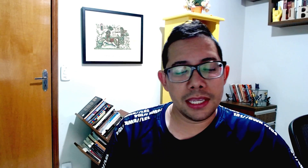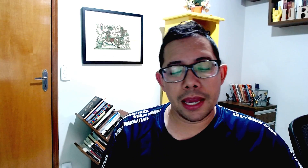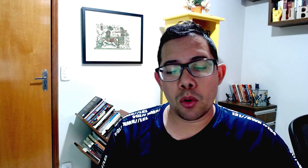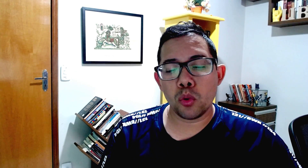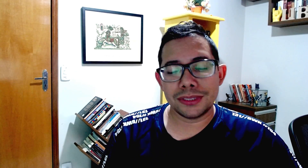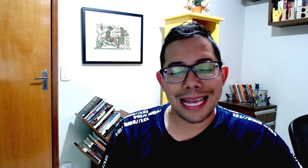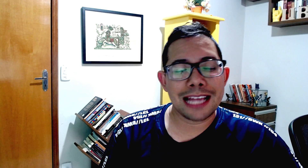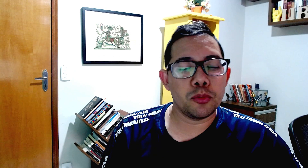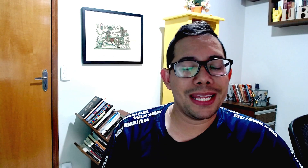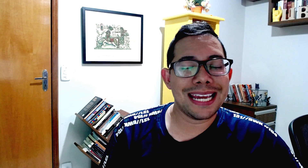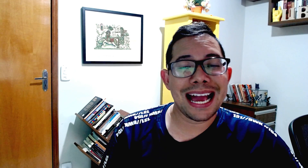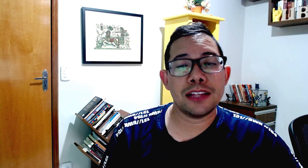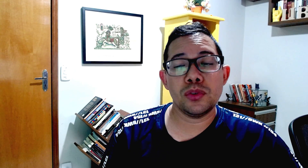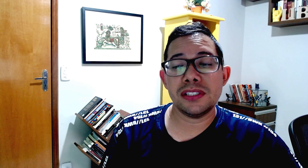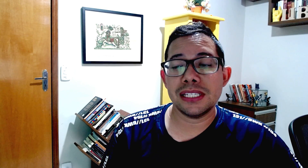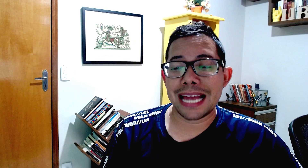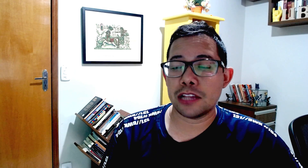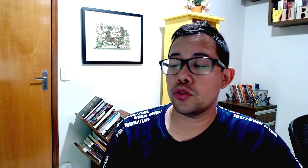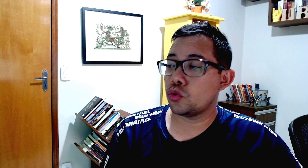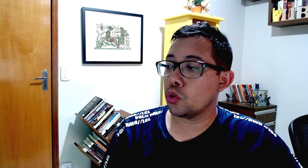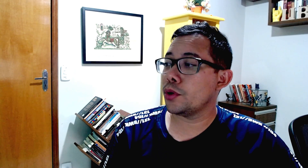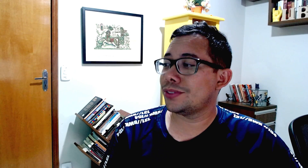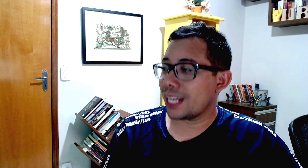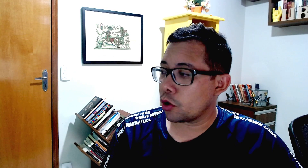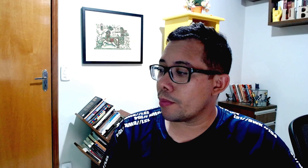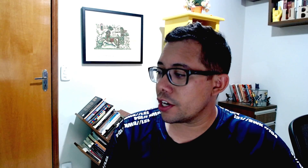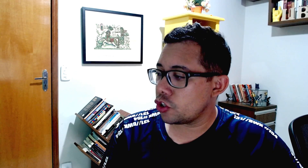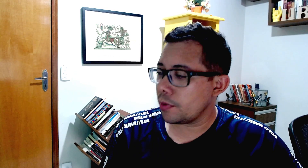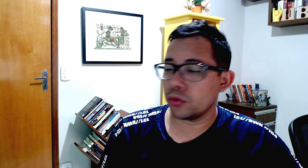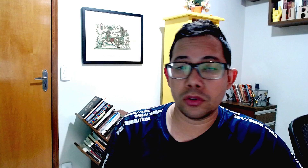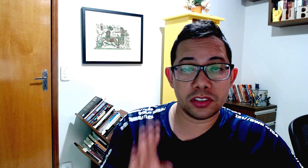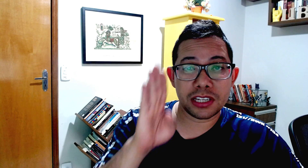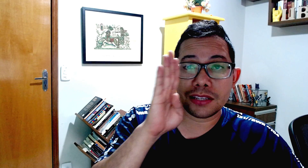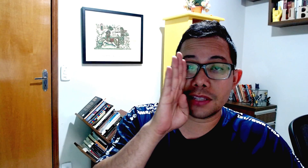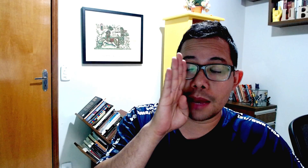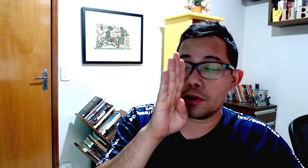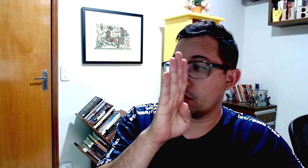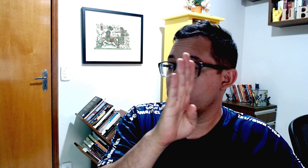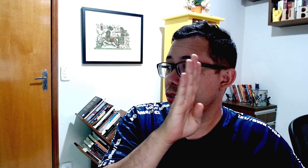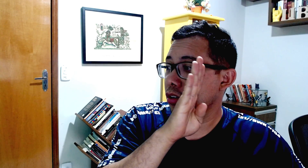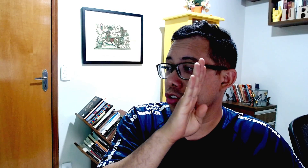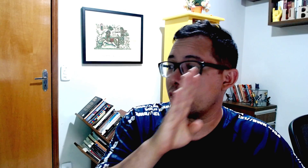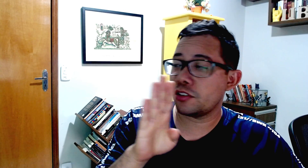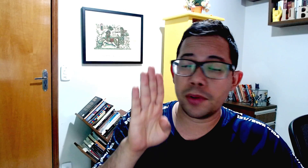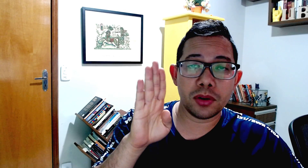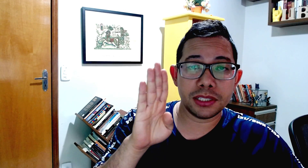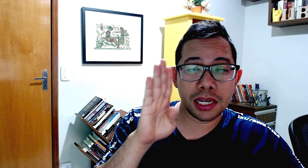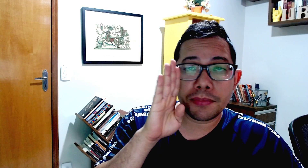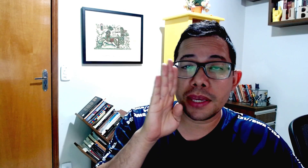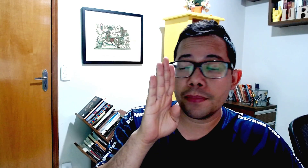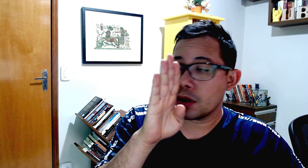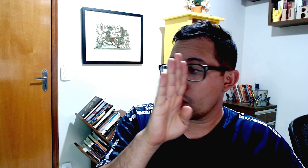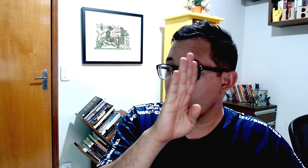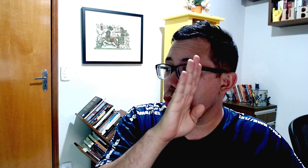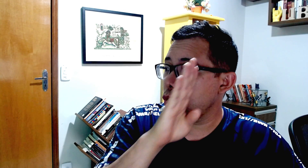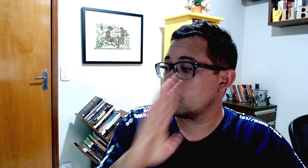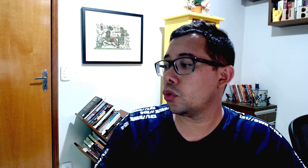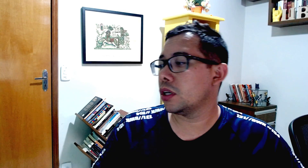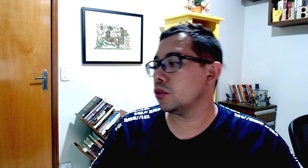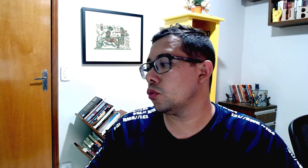é contado, pregado, ensinado sobre o cego Bartimeu. Então, você já sabe, ó, sinal de Bartimeu, letra B. Um olho tocando no